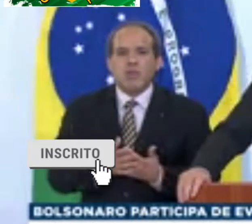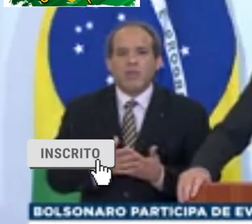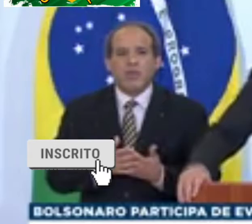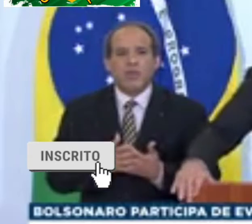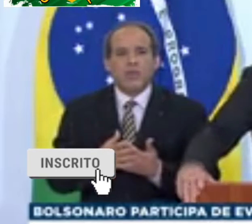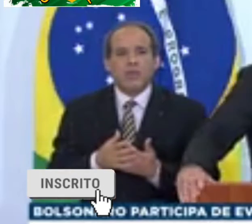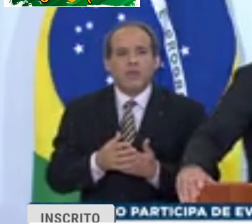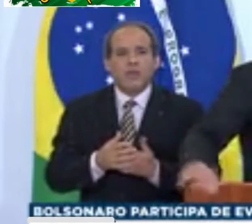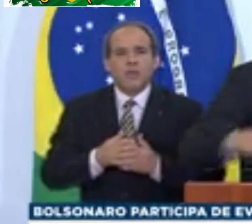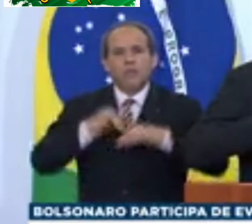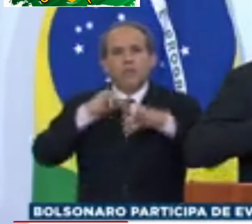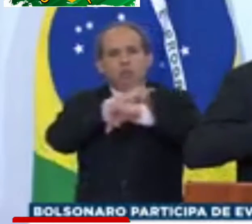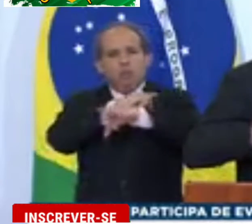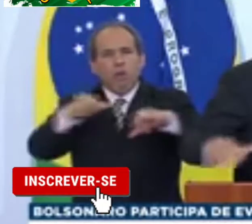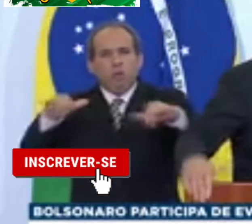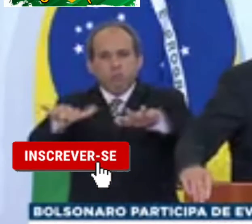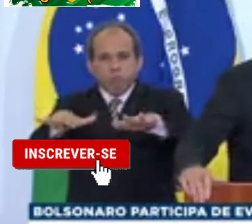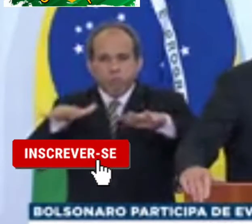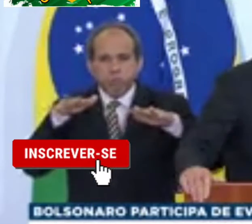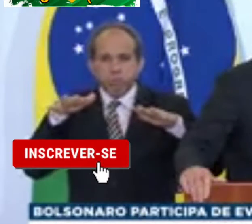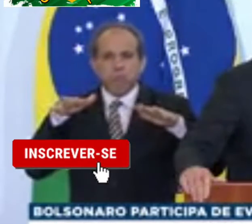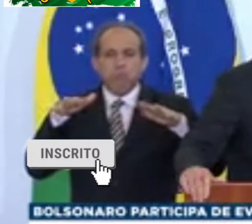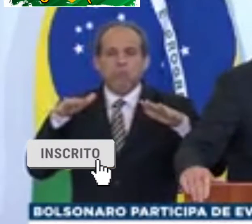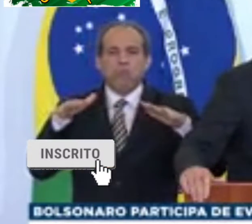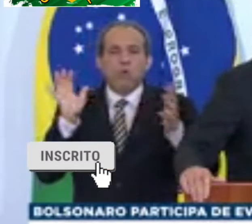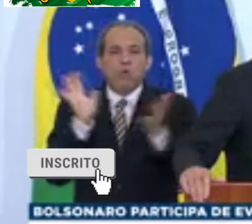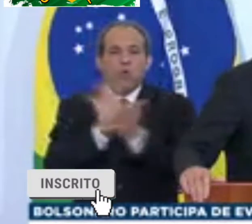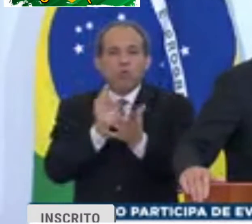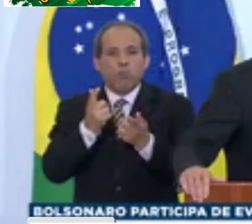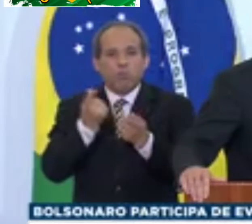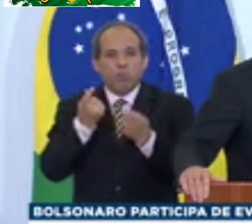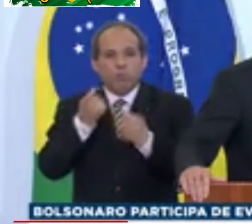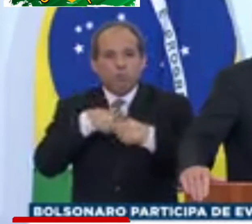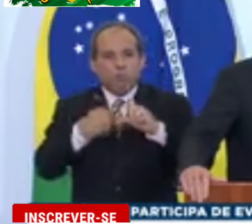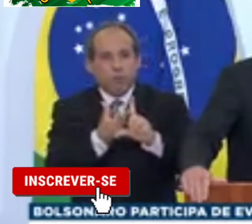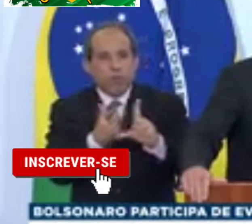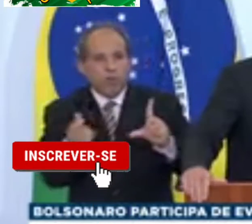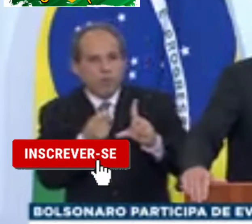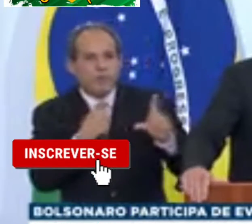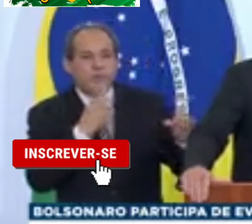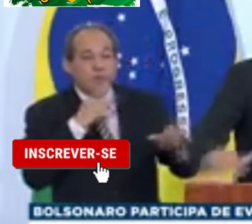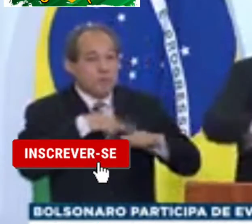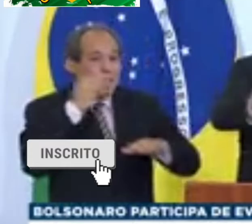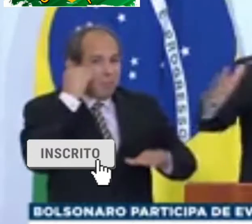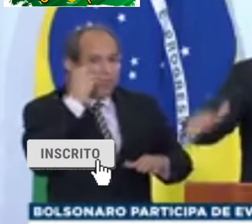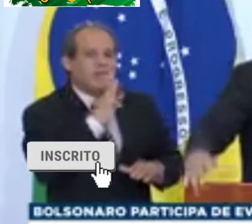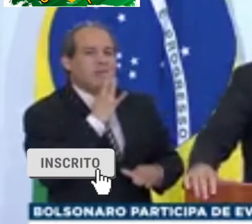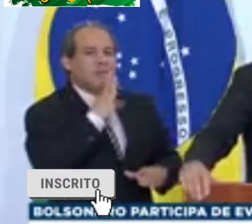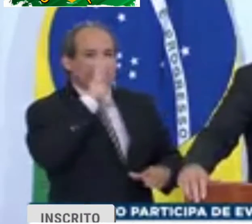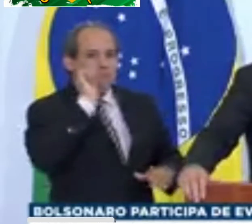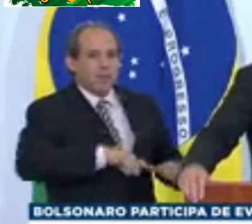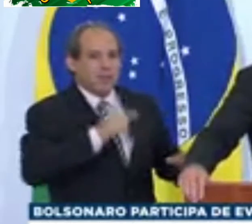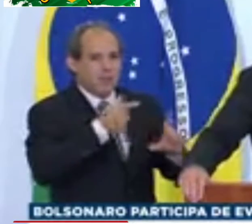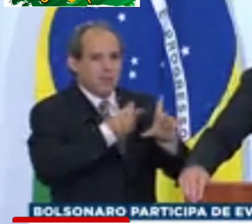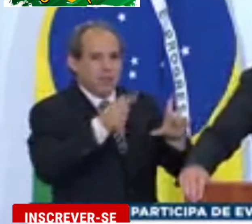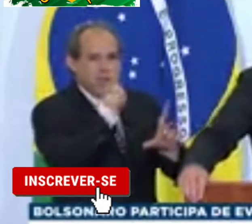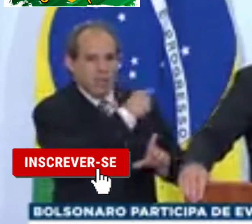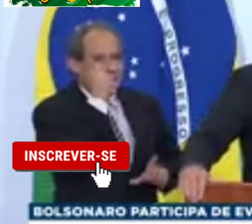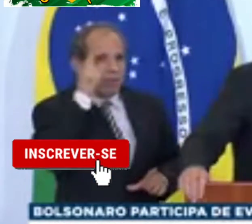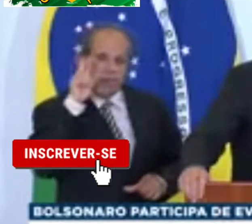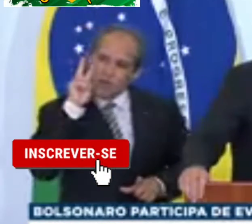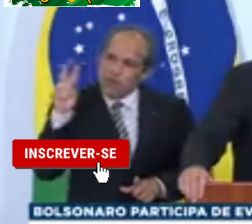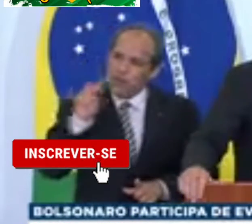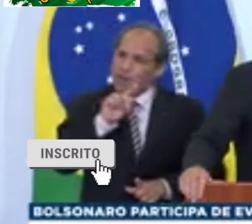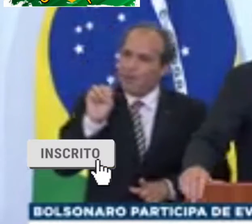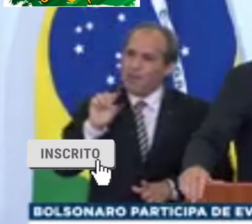com uma plateia de economistas, logo eu, quem tem de economia é o Paulo Guedes, e vi lá na plateia a Zélia Cardoso de